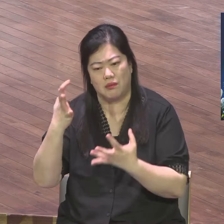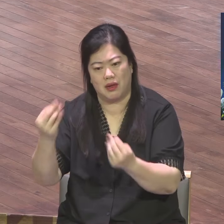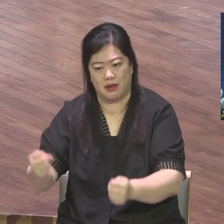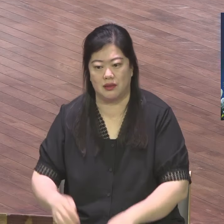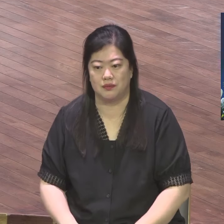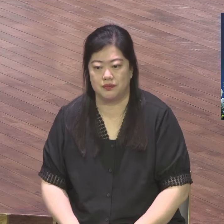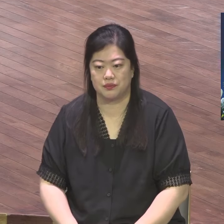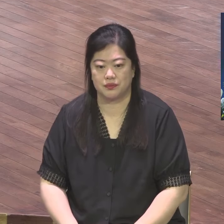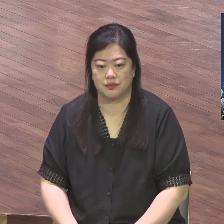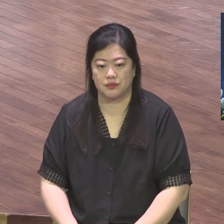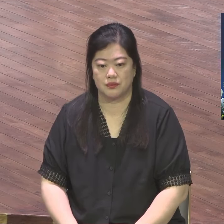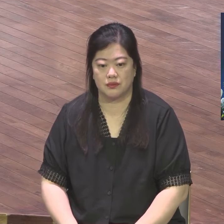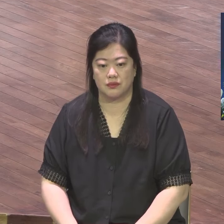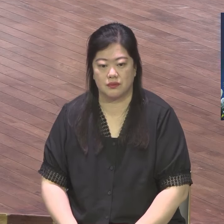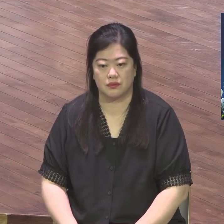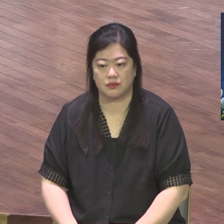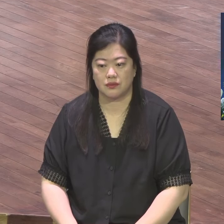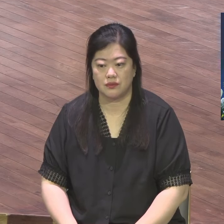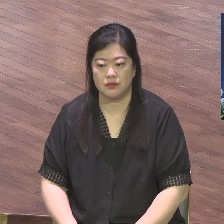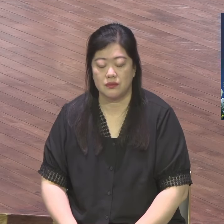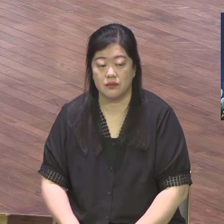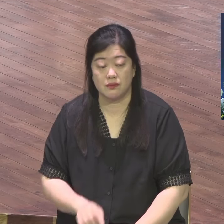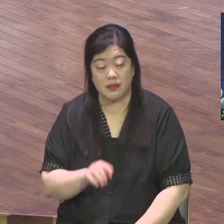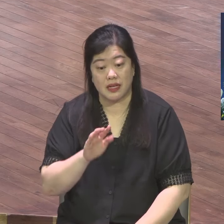남자입니까, 여자입니까? 말하면 안 돼. 그냥 사람이요.